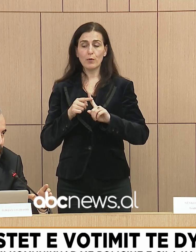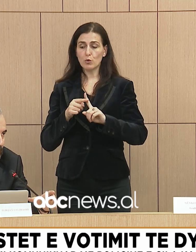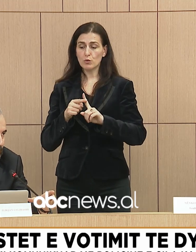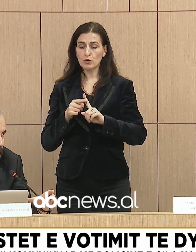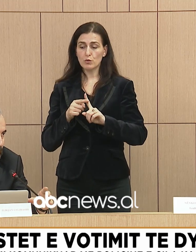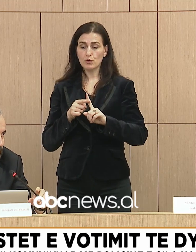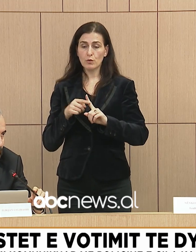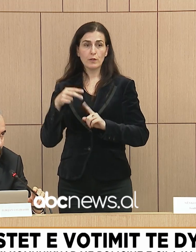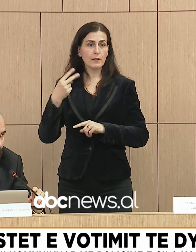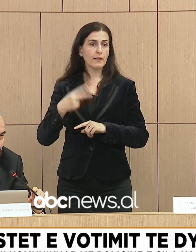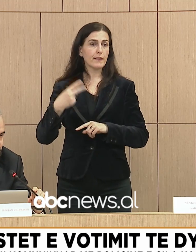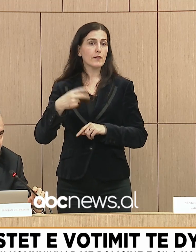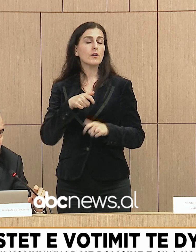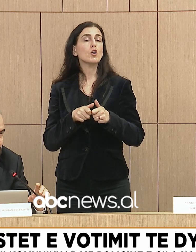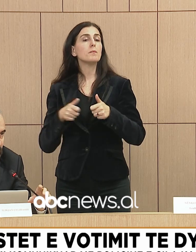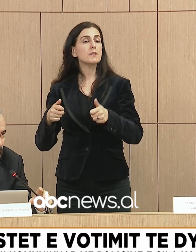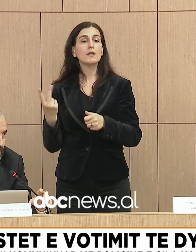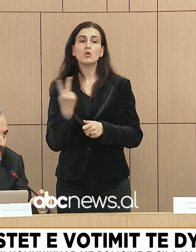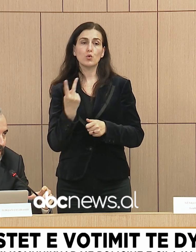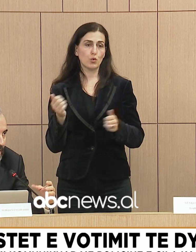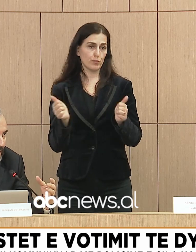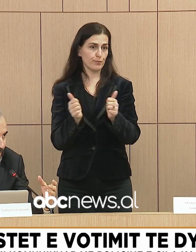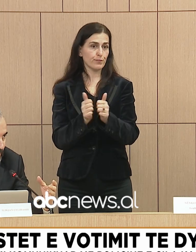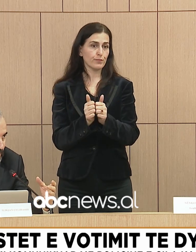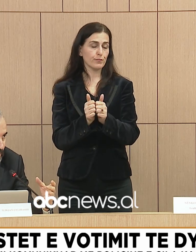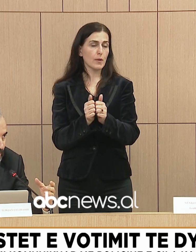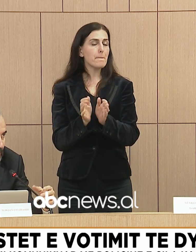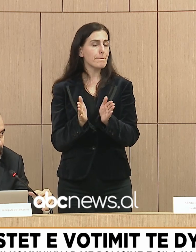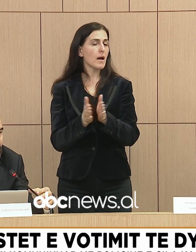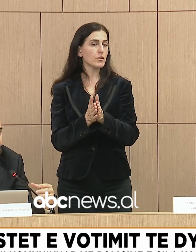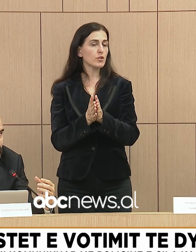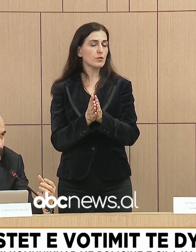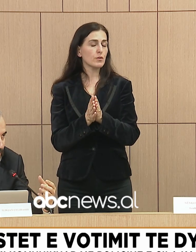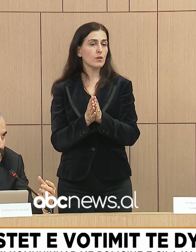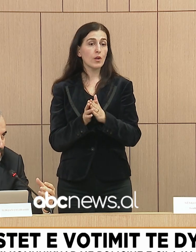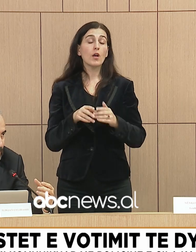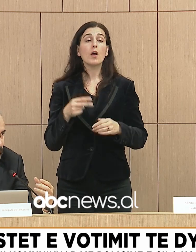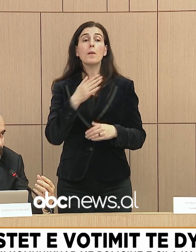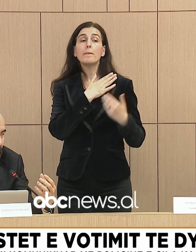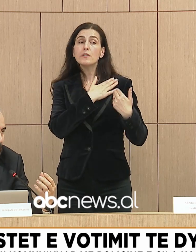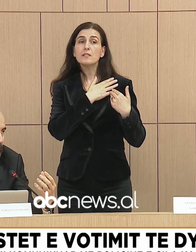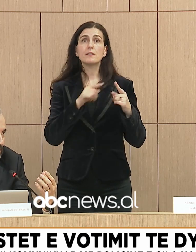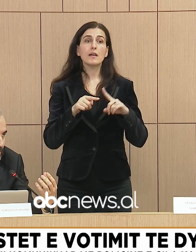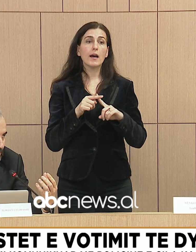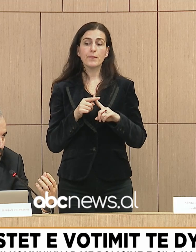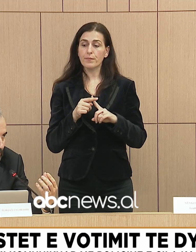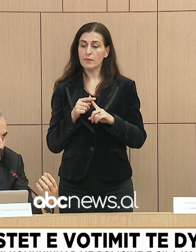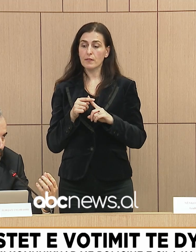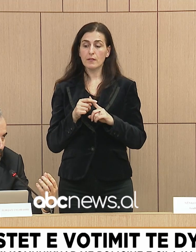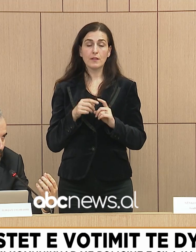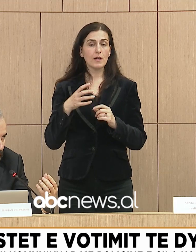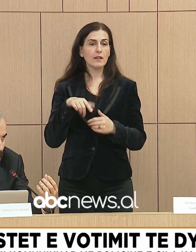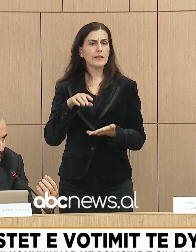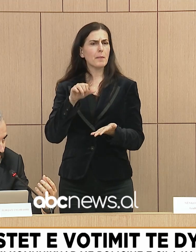as vetëm e nën komisionerit. Është një përgjegjësi e përbashkët, është një përgjegjësi e institucionit